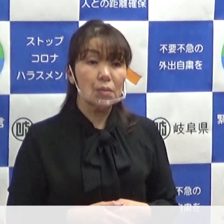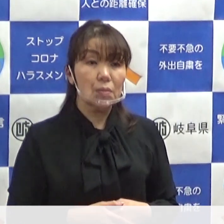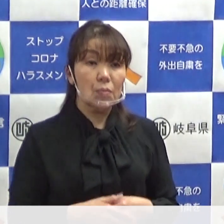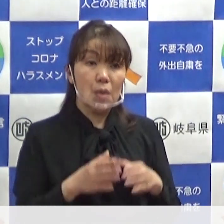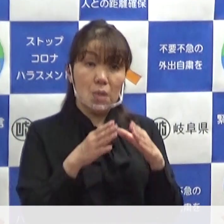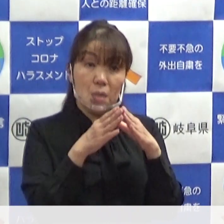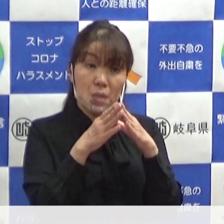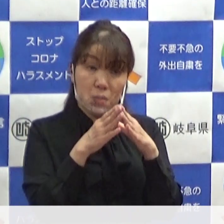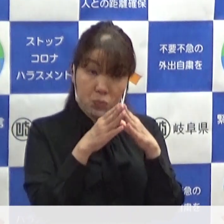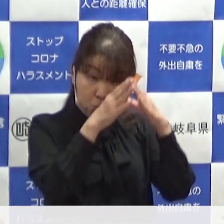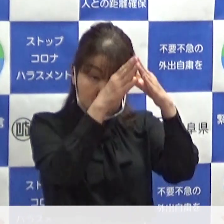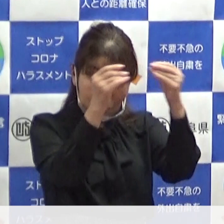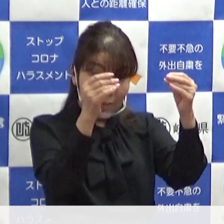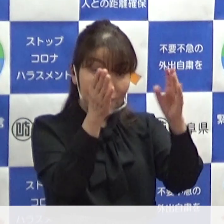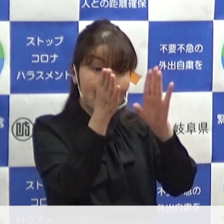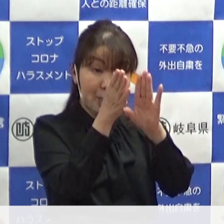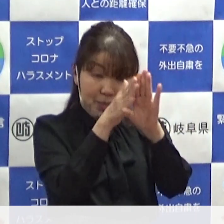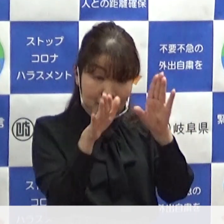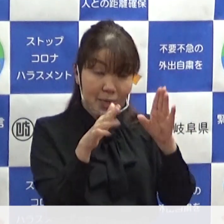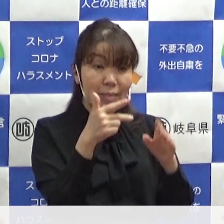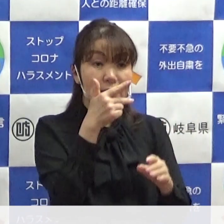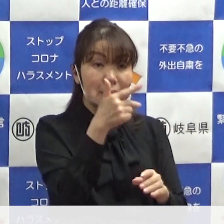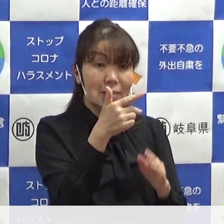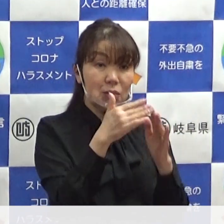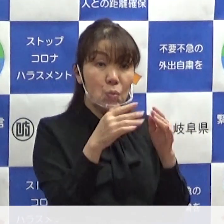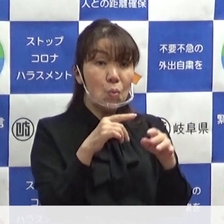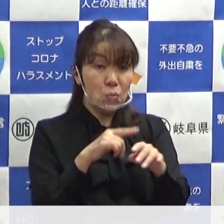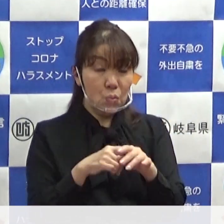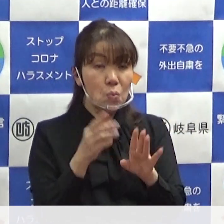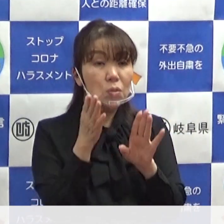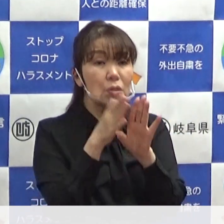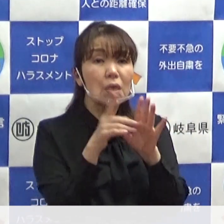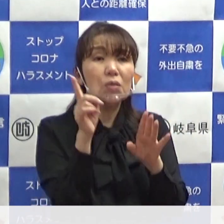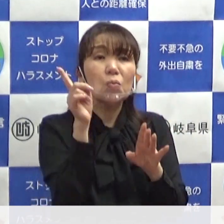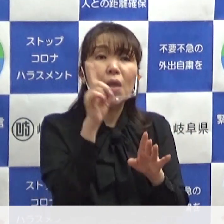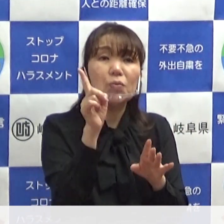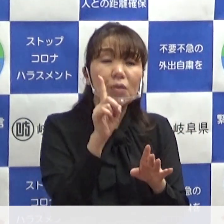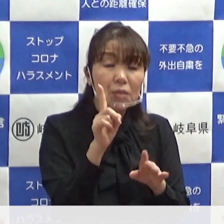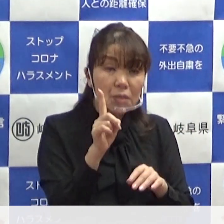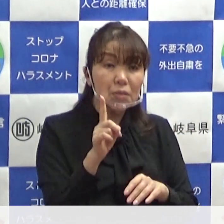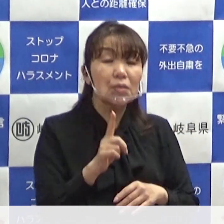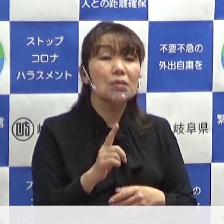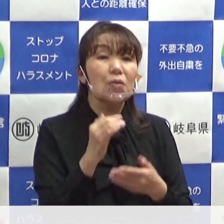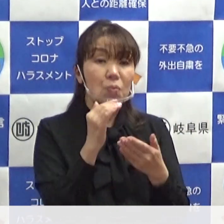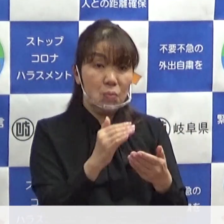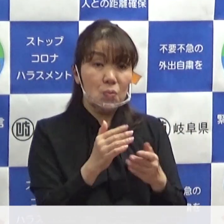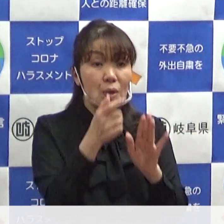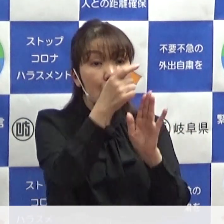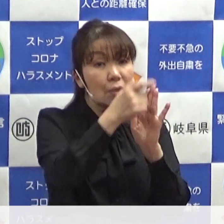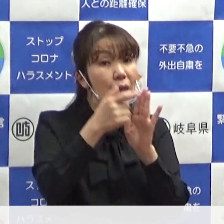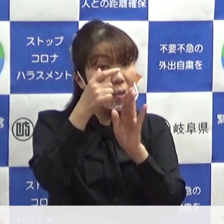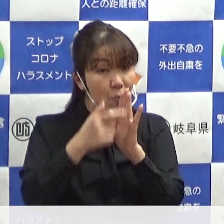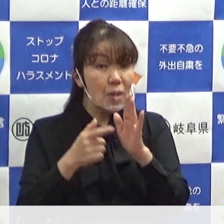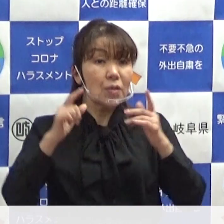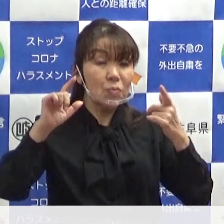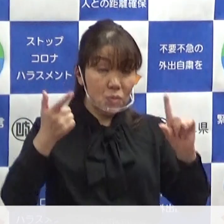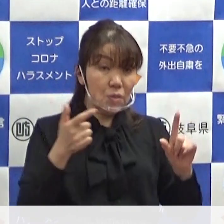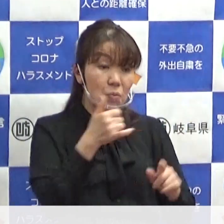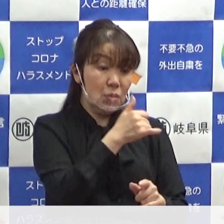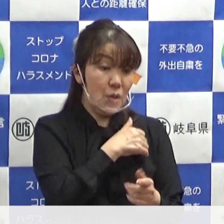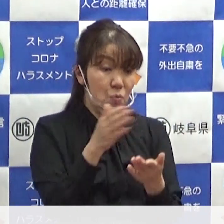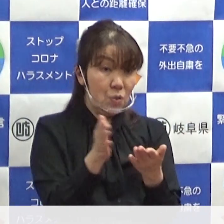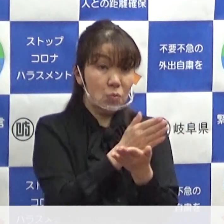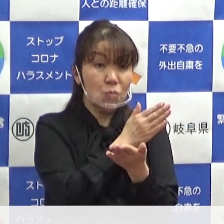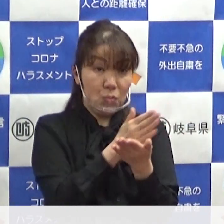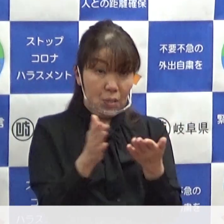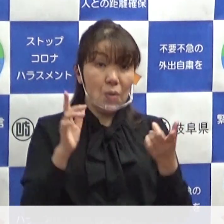国があって県があって市町村があってというときに、その県が何をしているのかというのはテーマによっても違いますし、役割分担もいろいろ